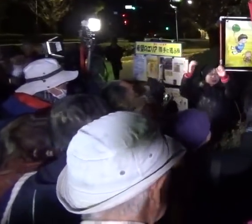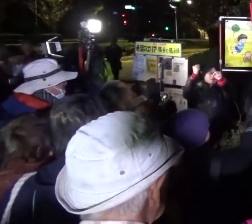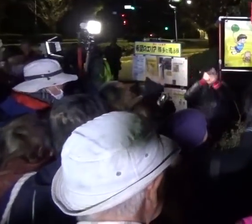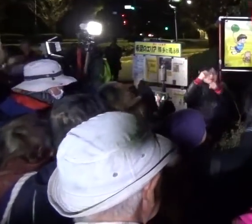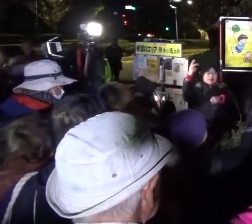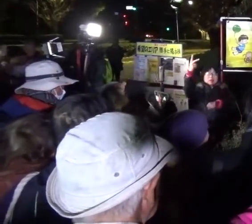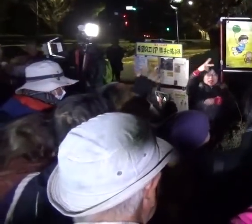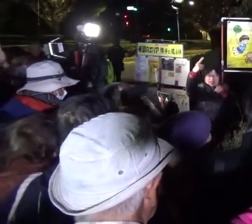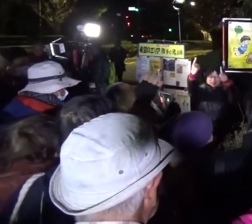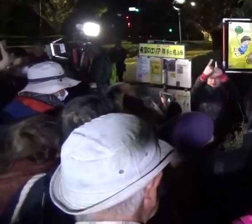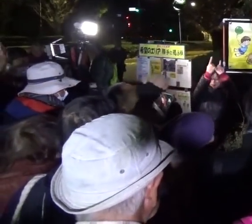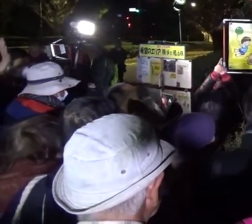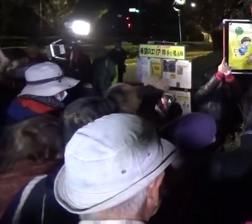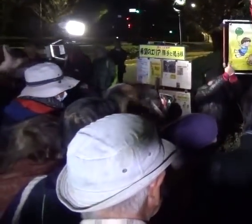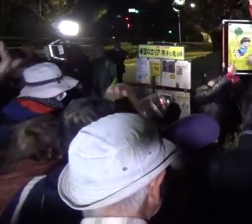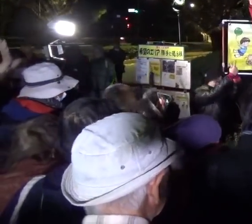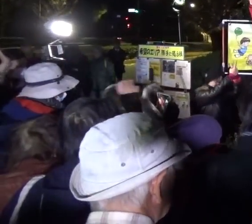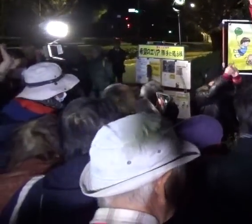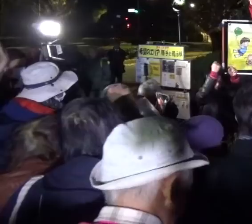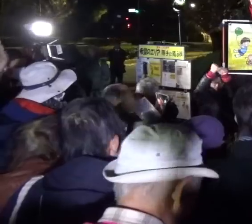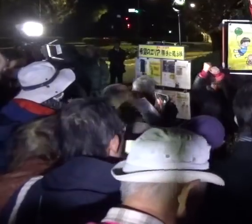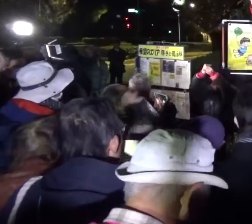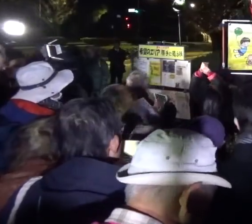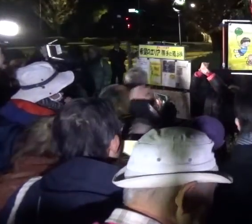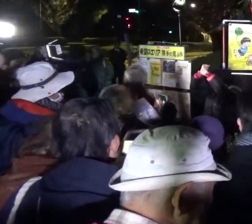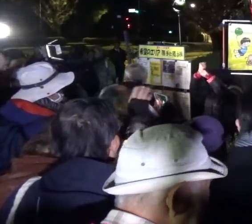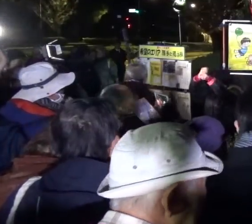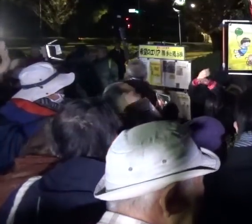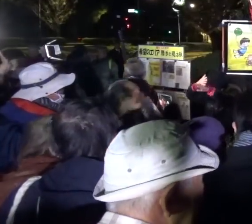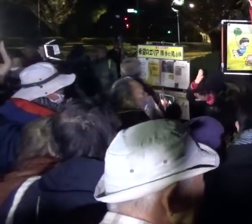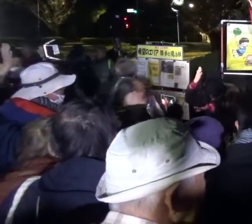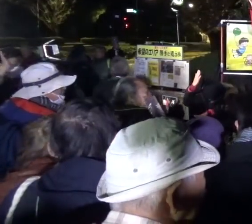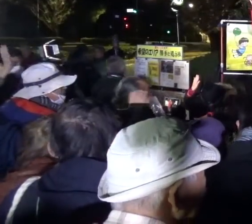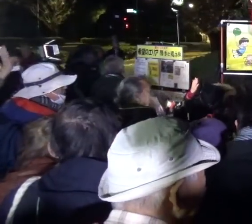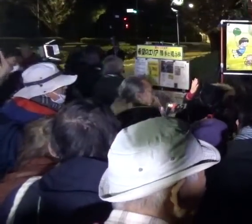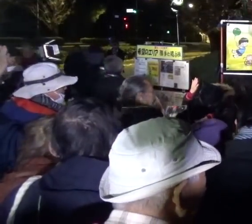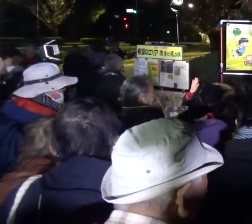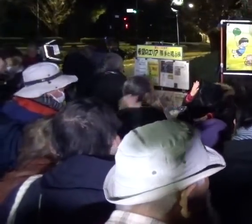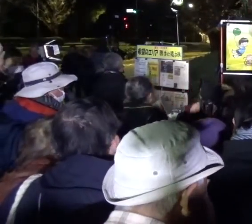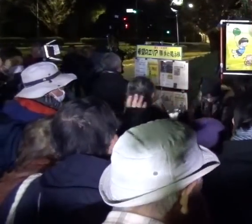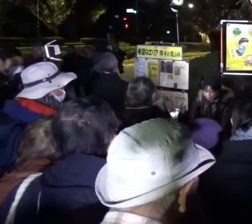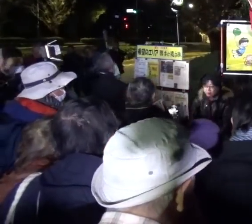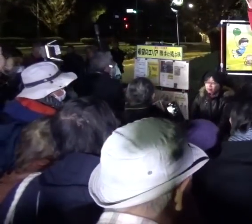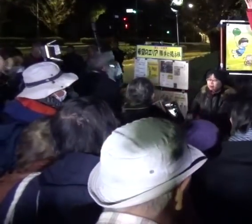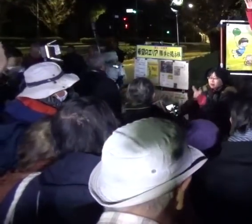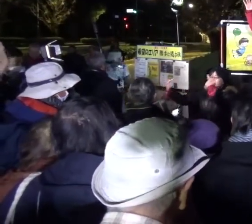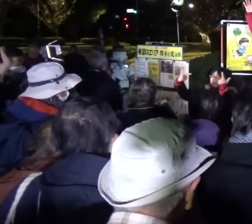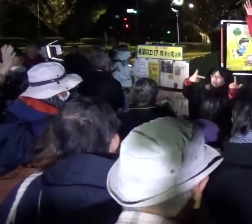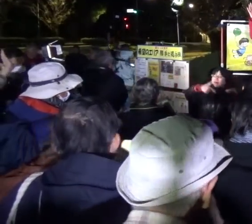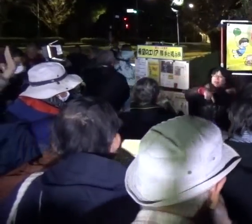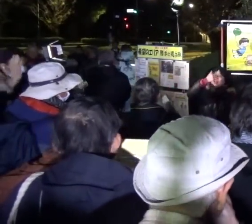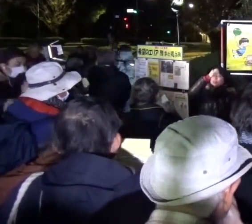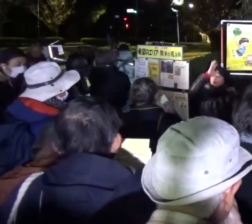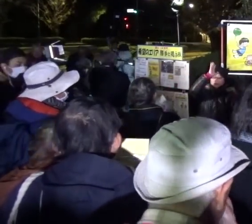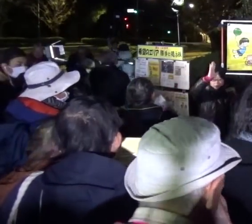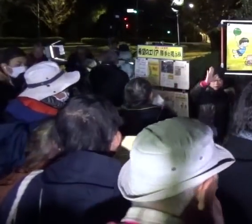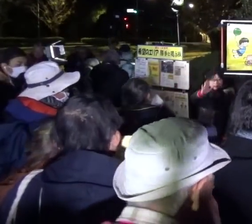また会いましょう。お疲れ様でした。遅くまですいません。